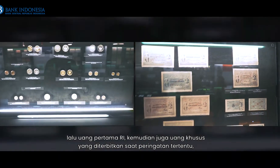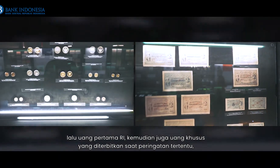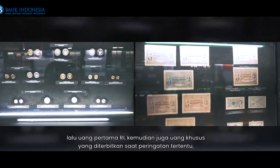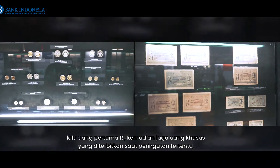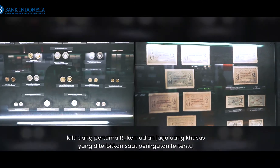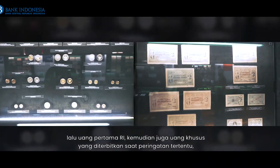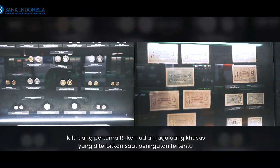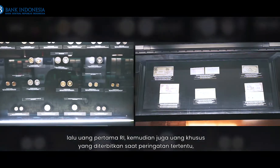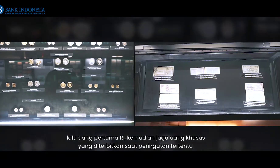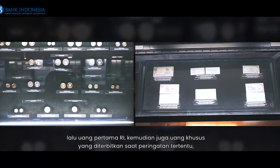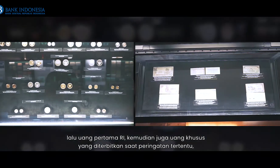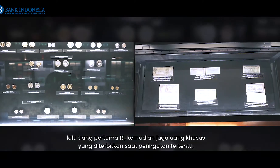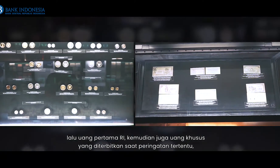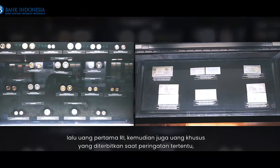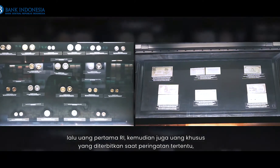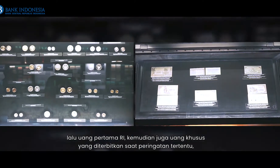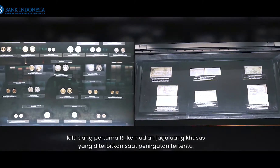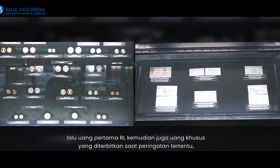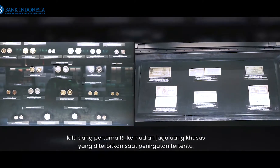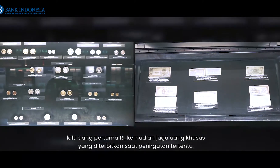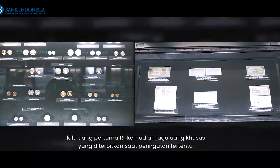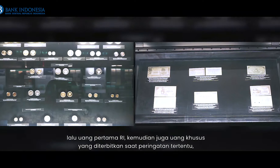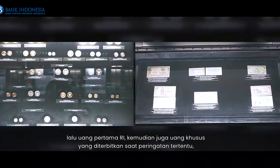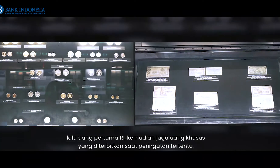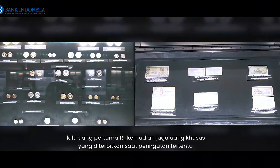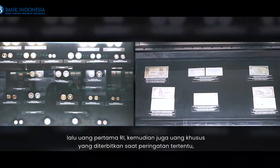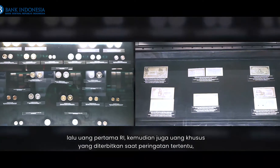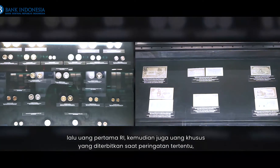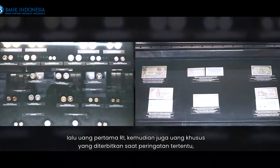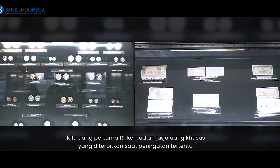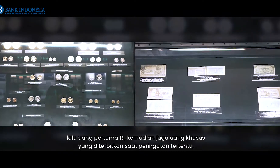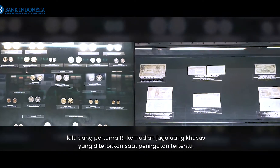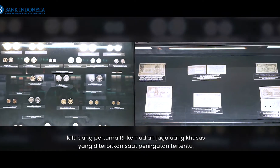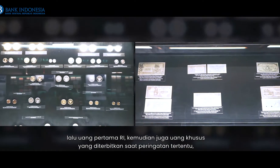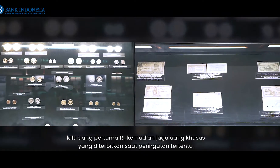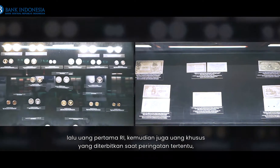Indonesia, kemudian juga uang khusus yang diterbitkan saat peringatan tertentu,